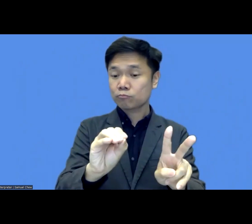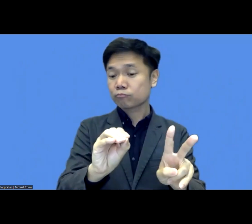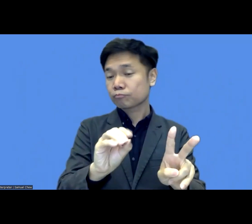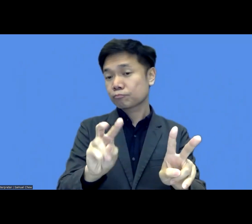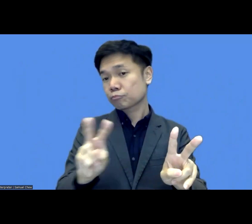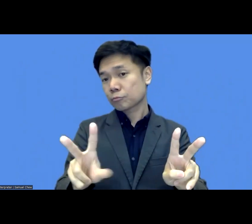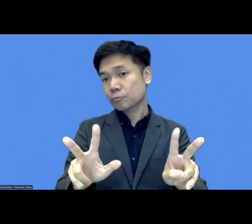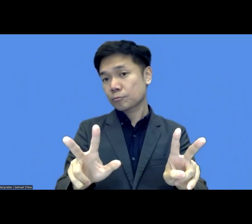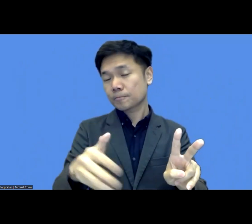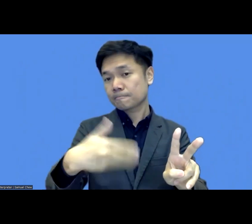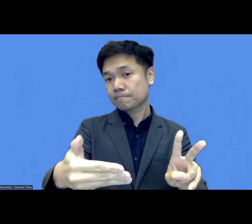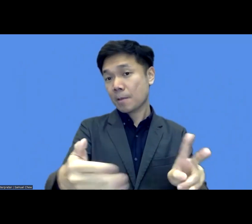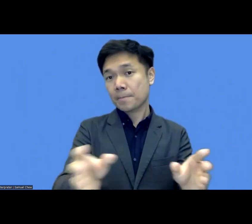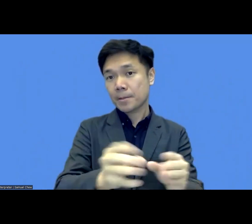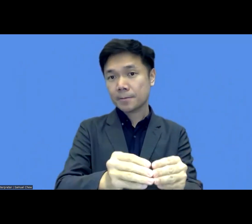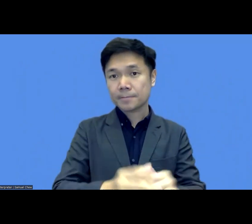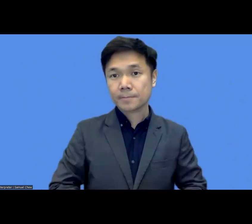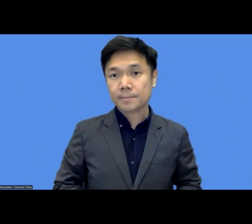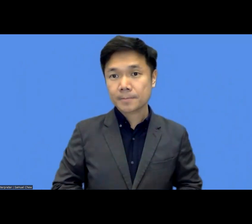Para el futuro,